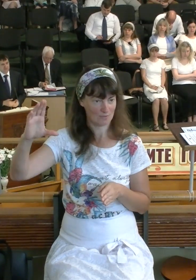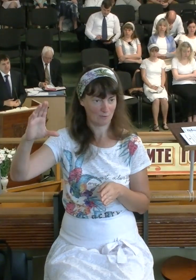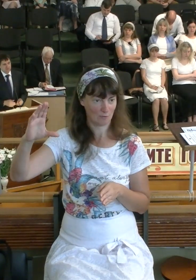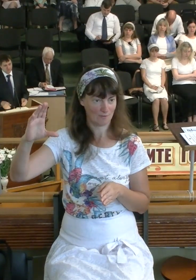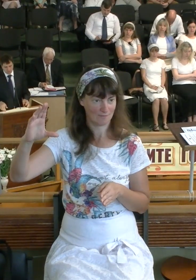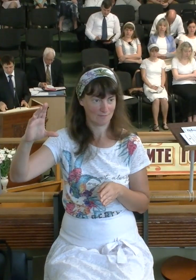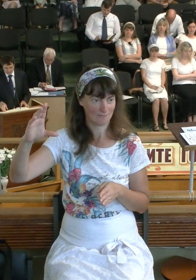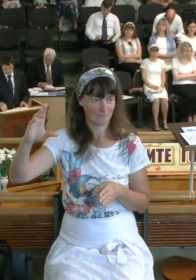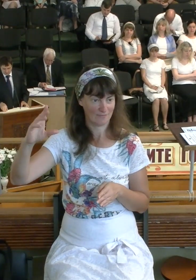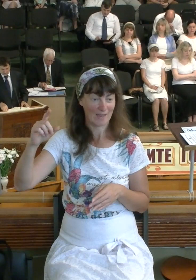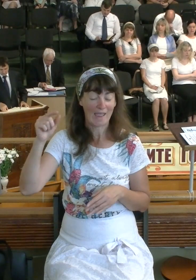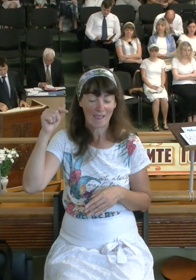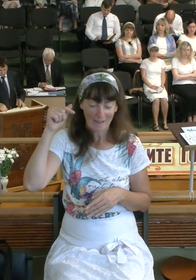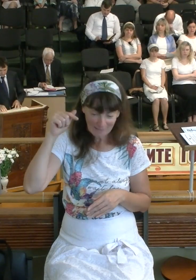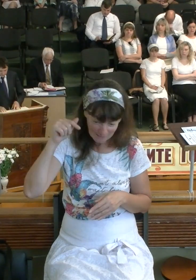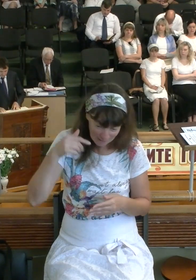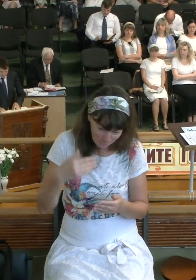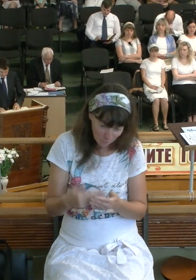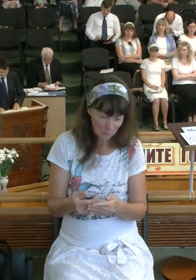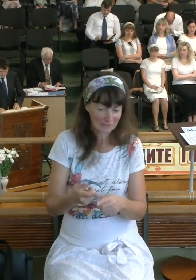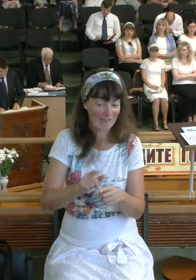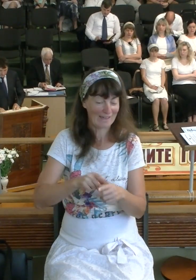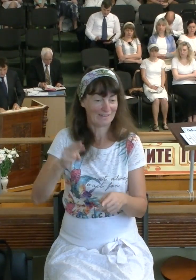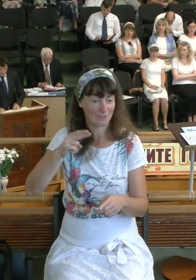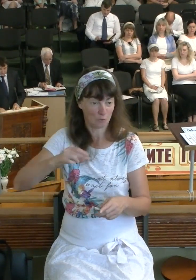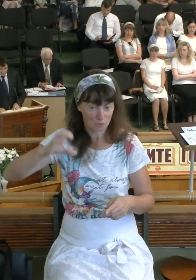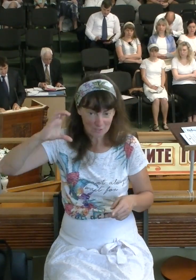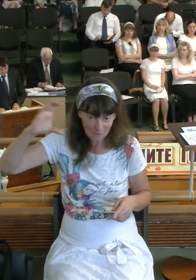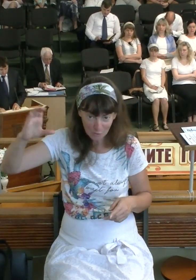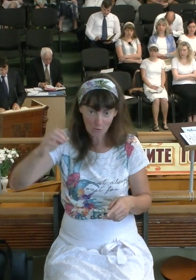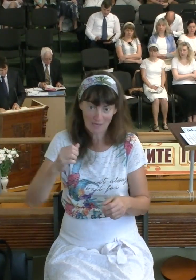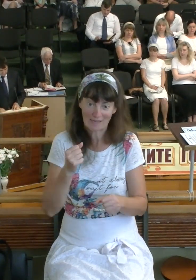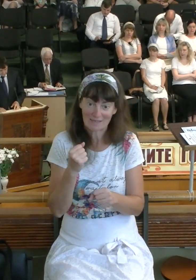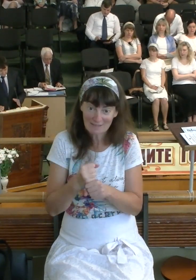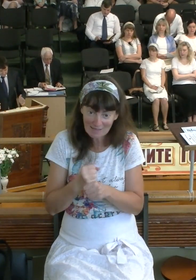делает нас новым человеком, новой природой.